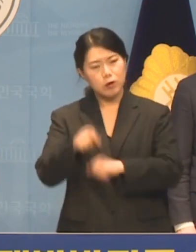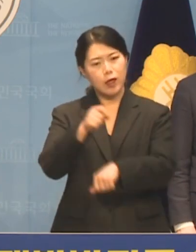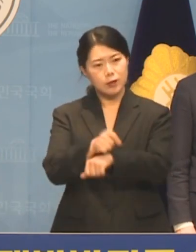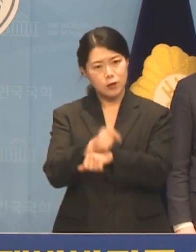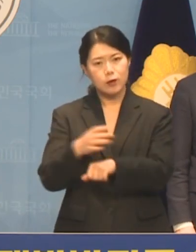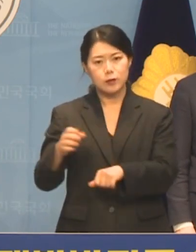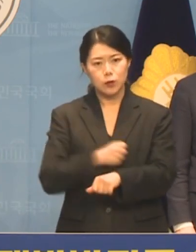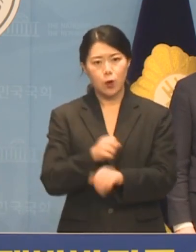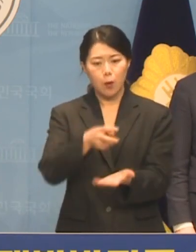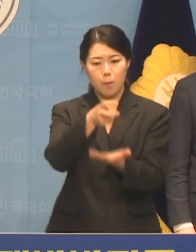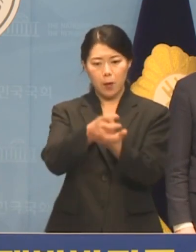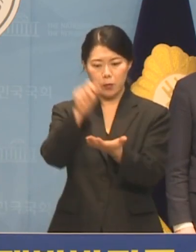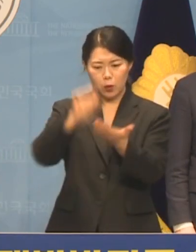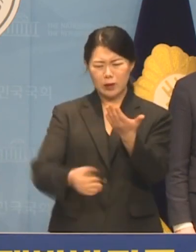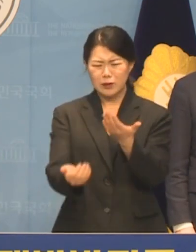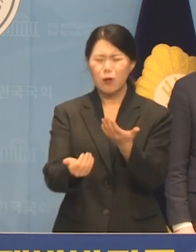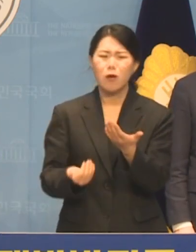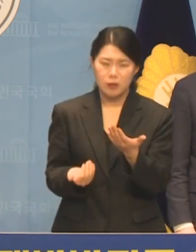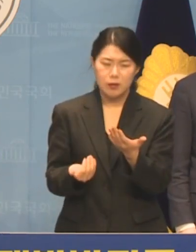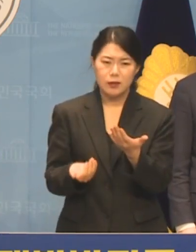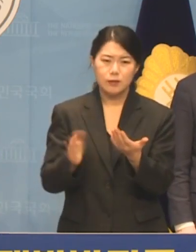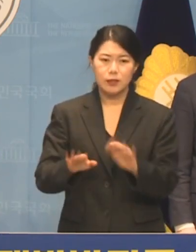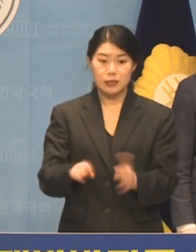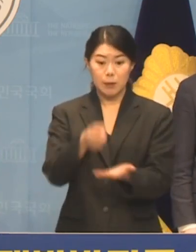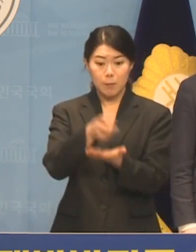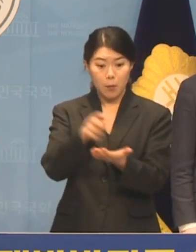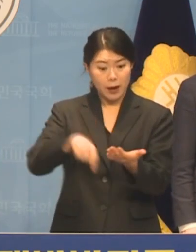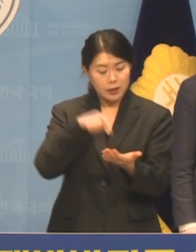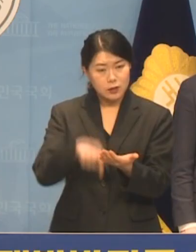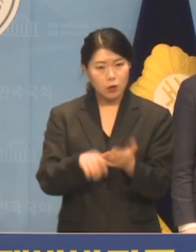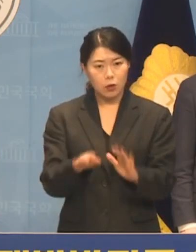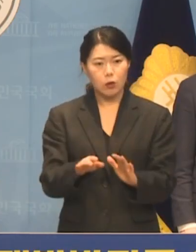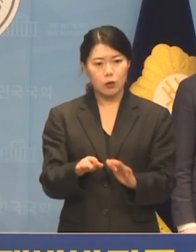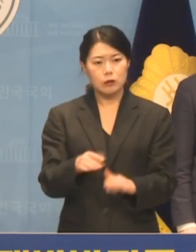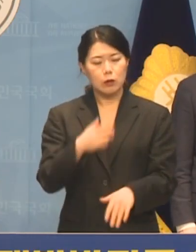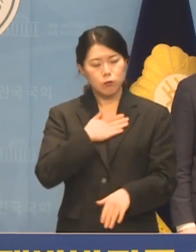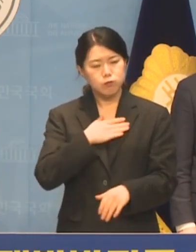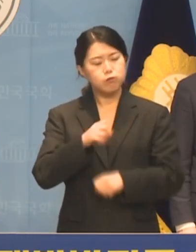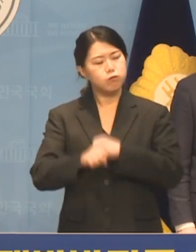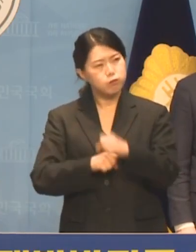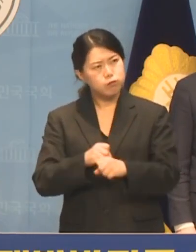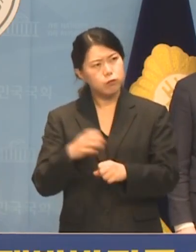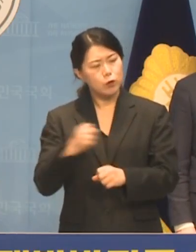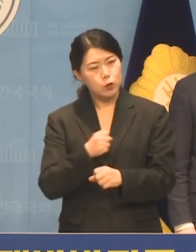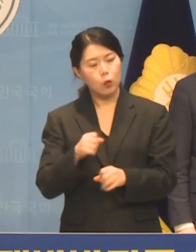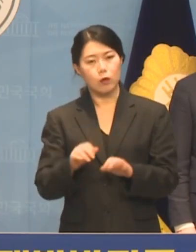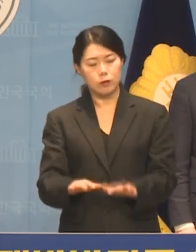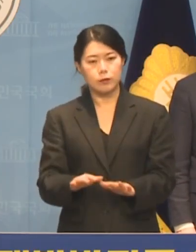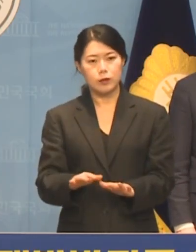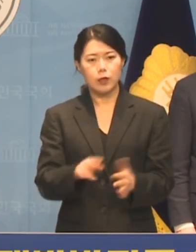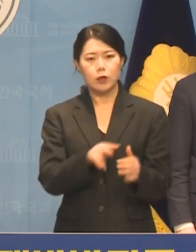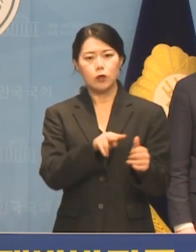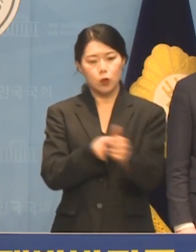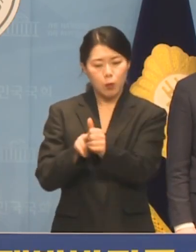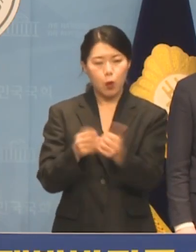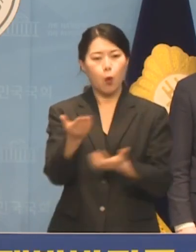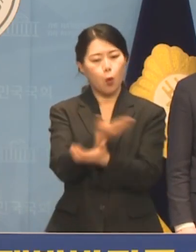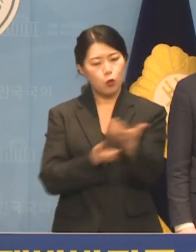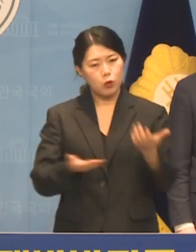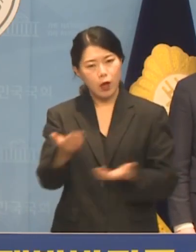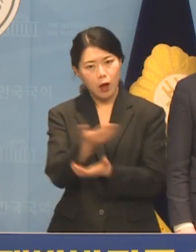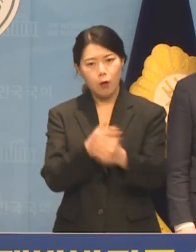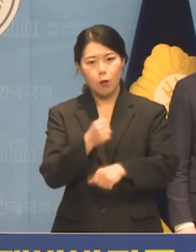이 법이 통과되기 이전이라도 현행 법안에서 주어진 재량을 통해 가지고 많은 정보들을 서로 나누고